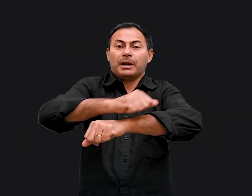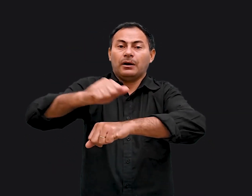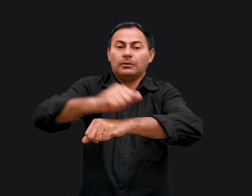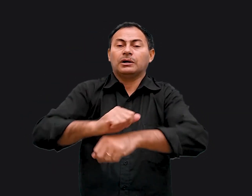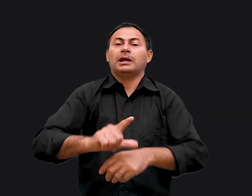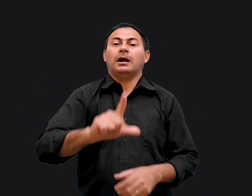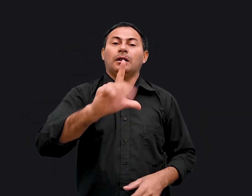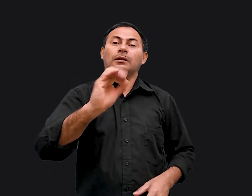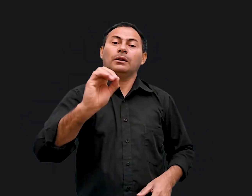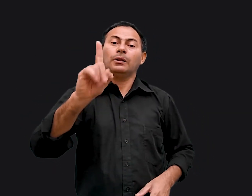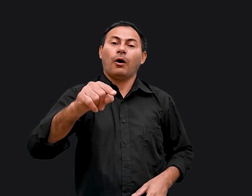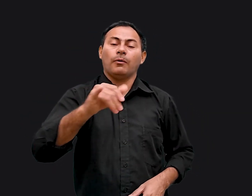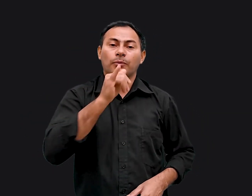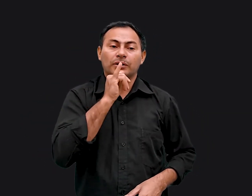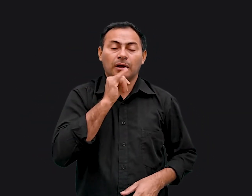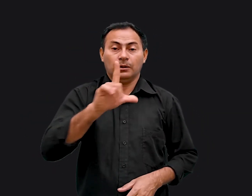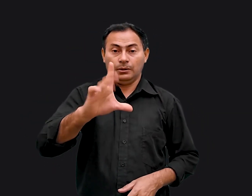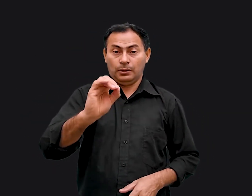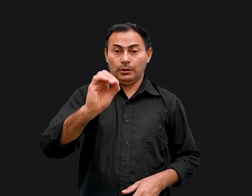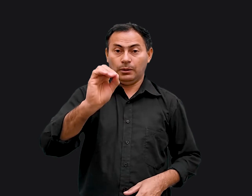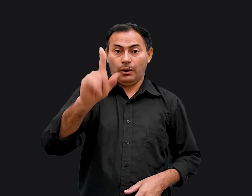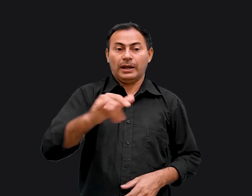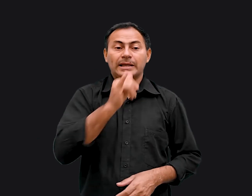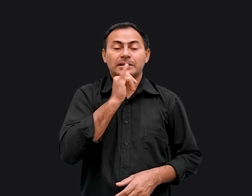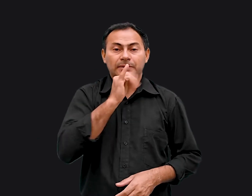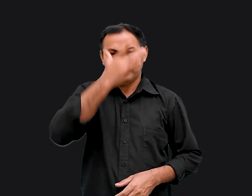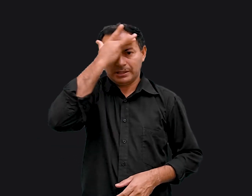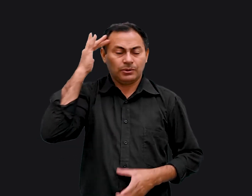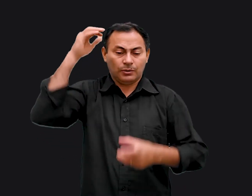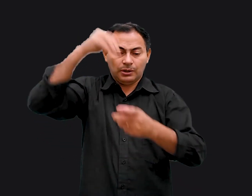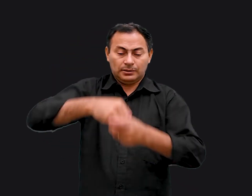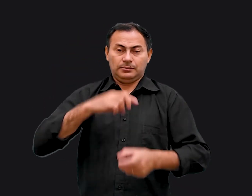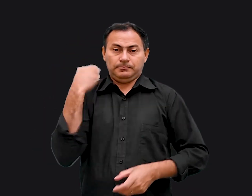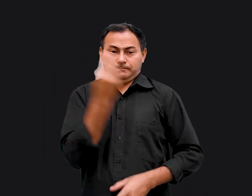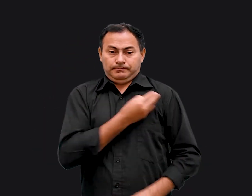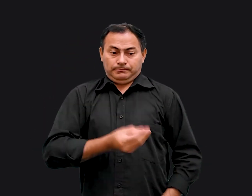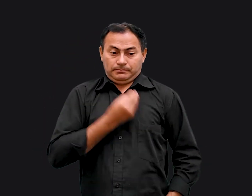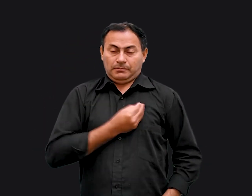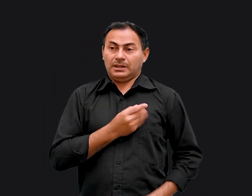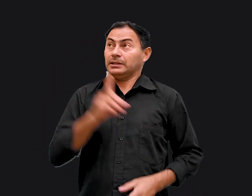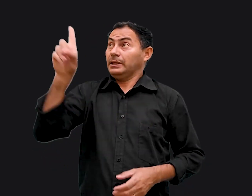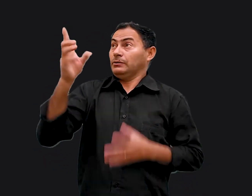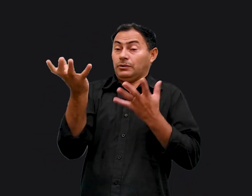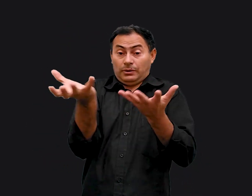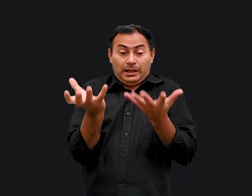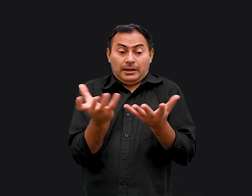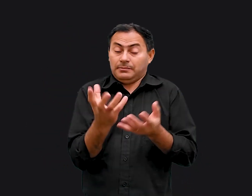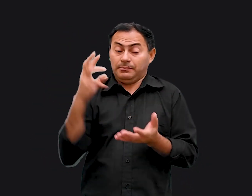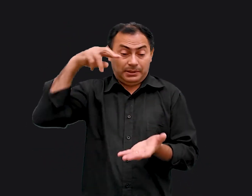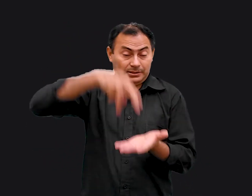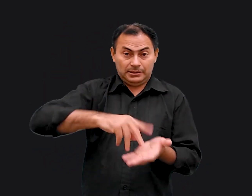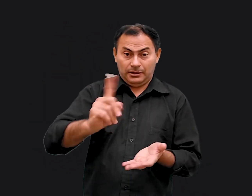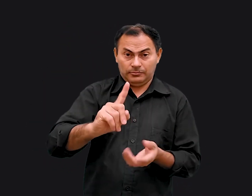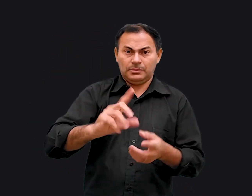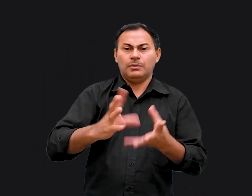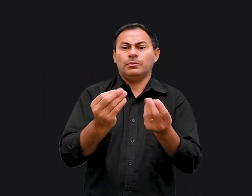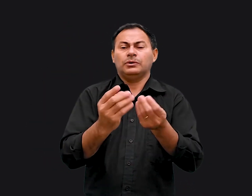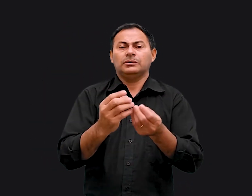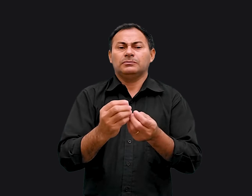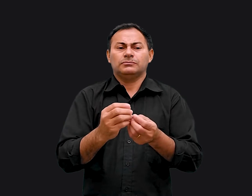Abraão. Ló, por exemplo. Ló era um exemplo das pessoas que colocamos em nossa vida e que Deus não quer que estejam presentes. Muito